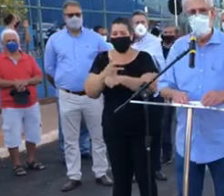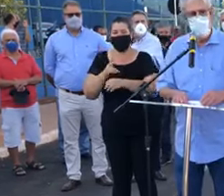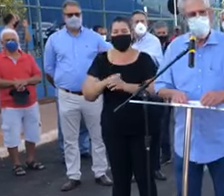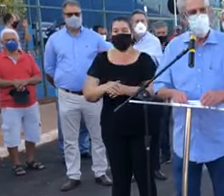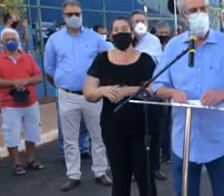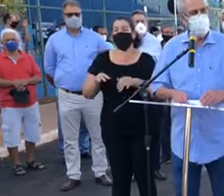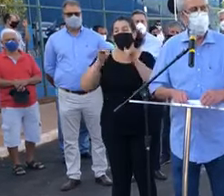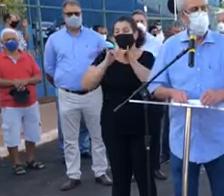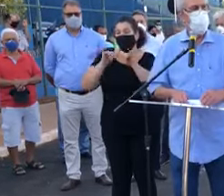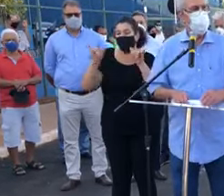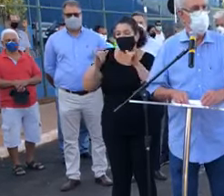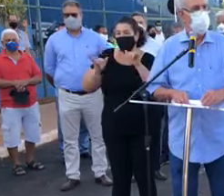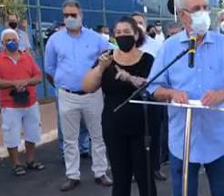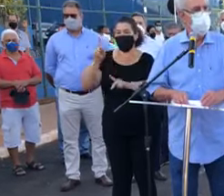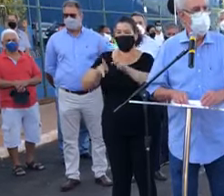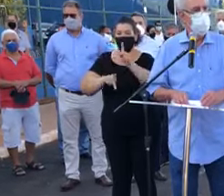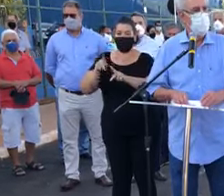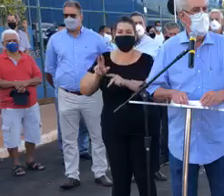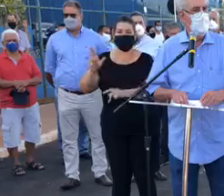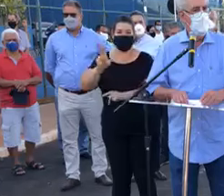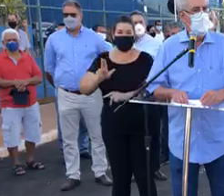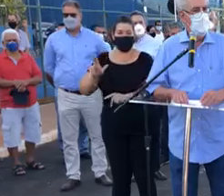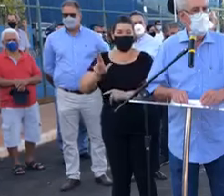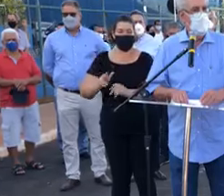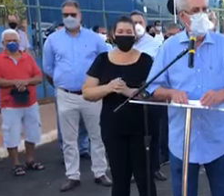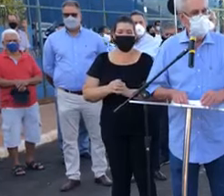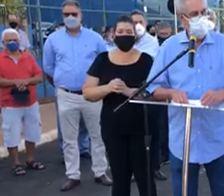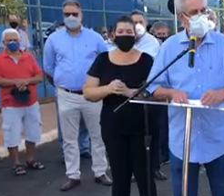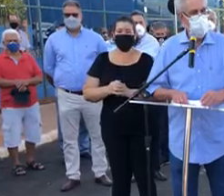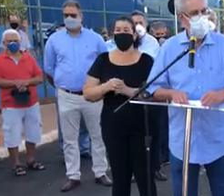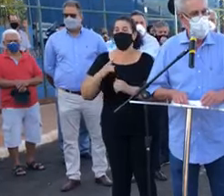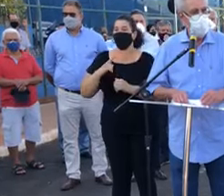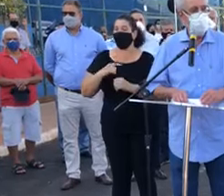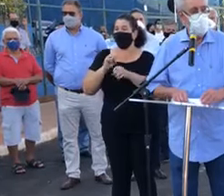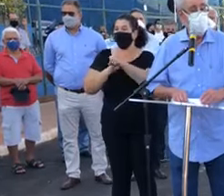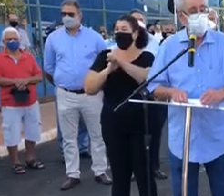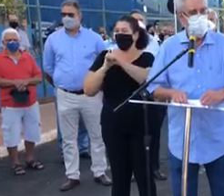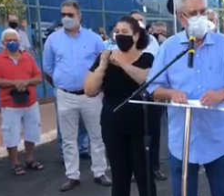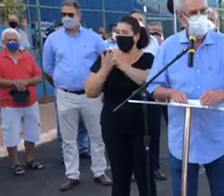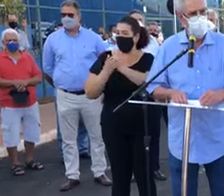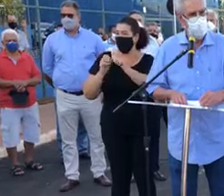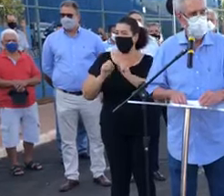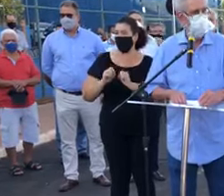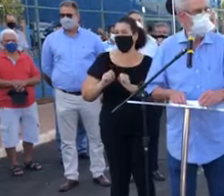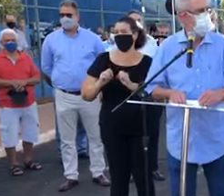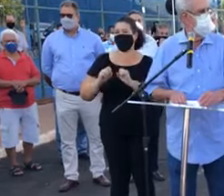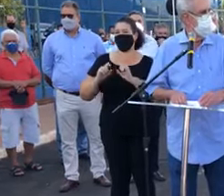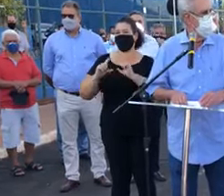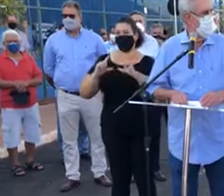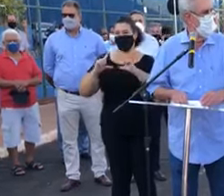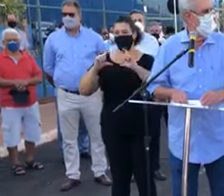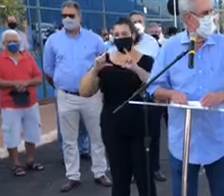Eu alerto a nossa população. O índice da pandemia está crescendo entre nós.